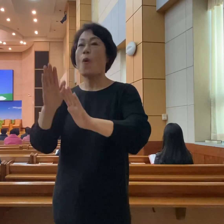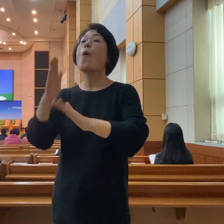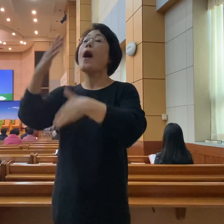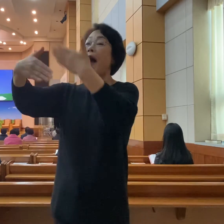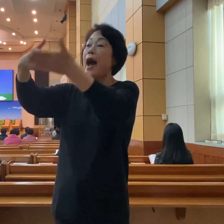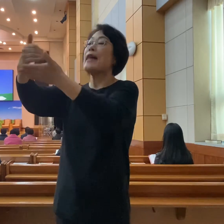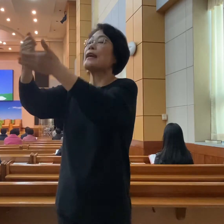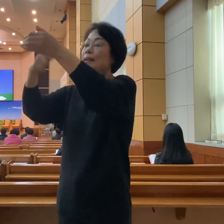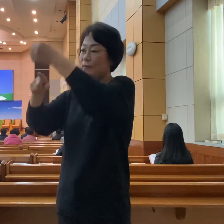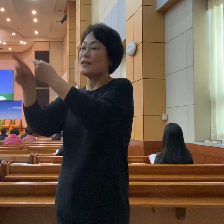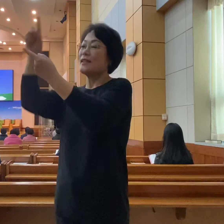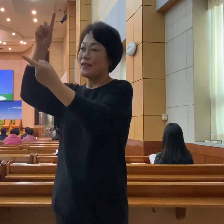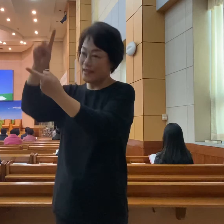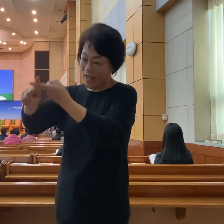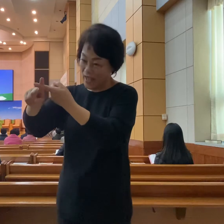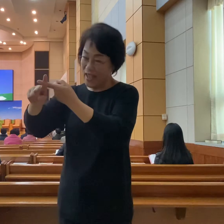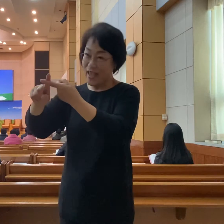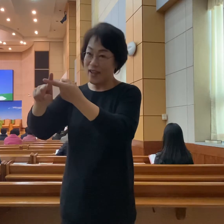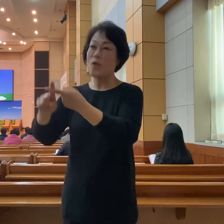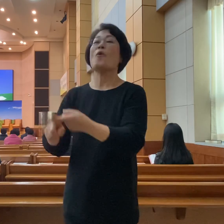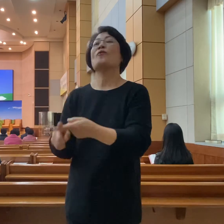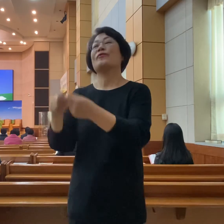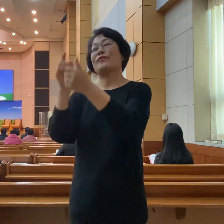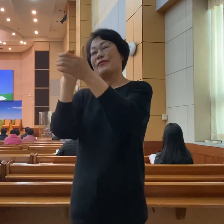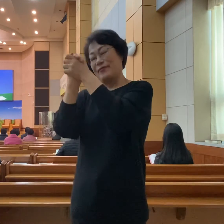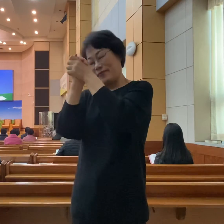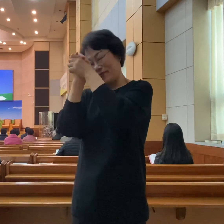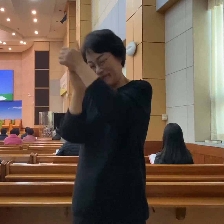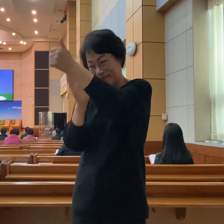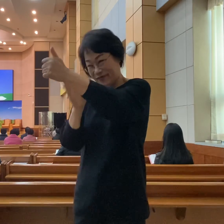다 얻는다는 것을 말씀하고 있지 않습니까?